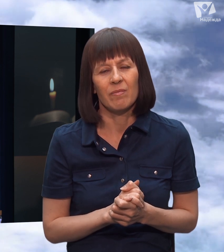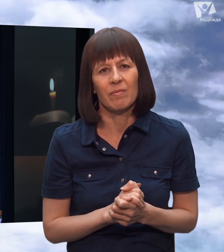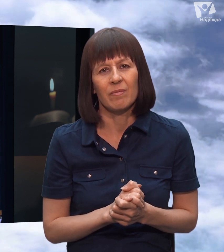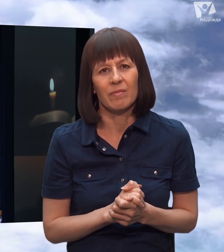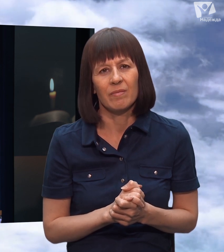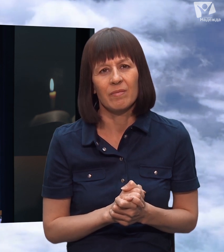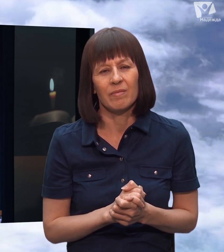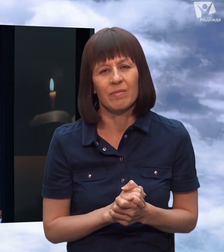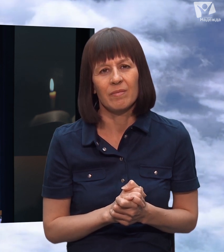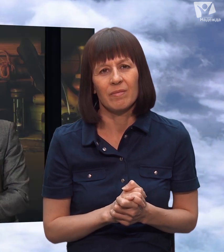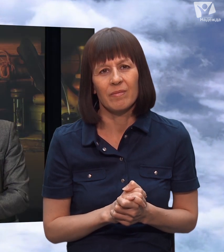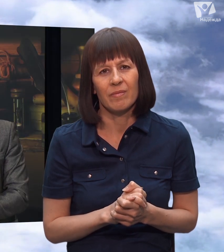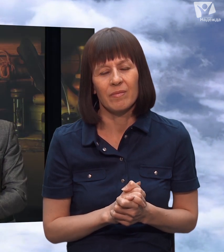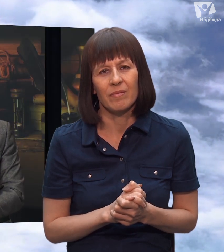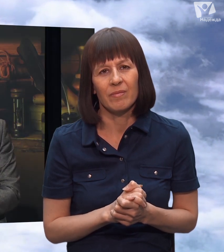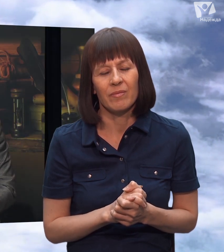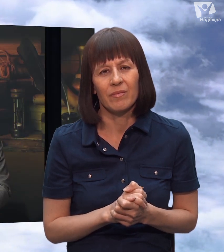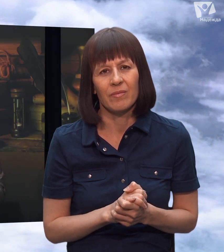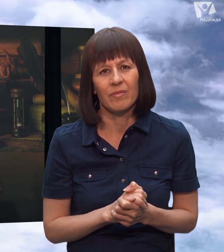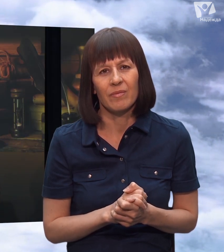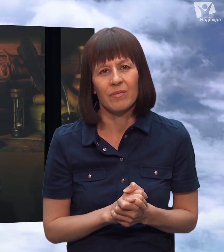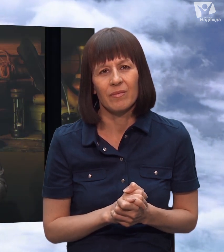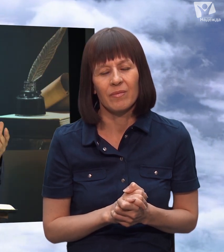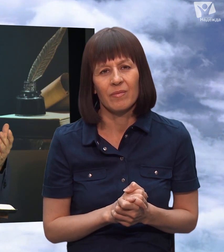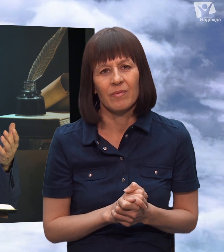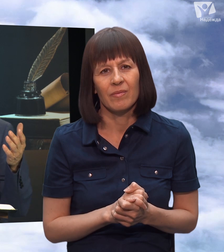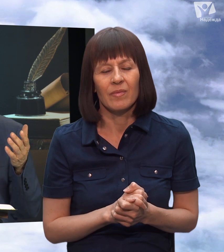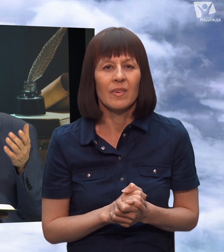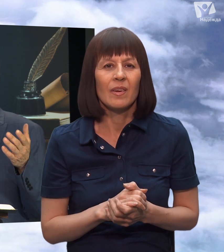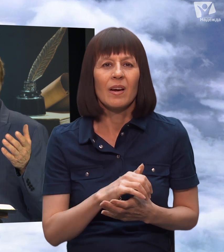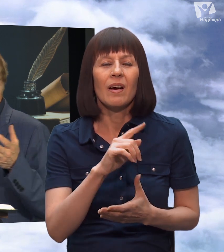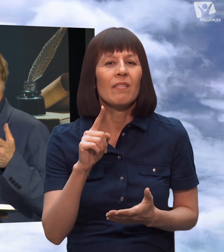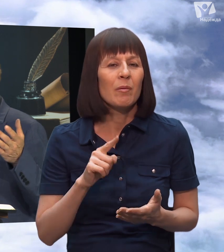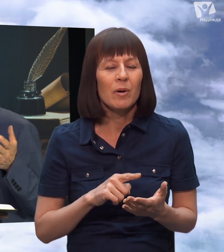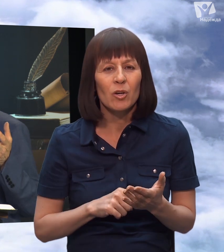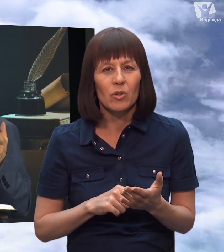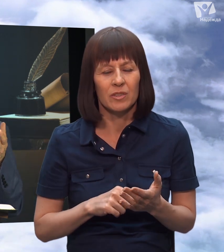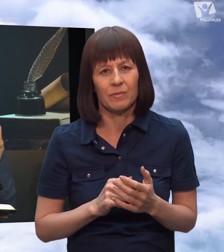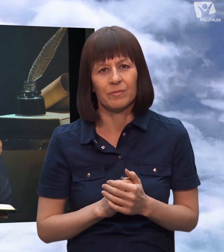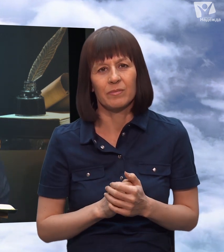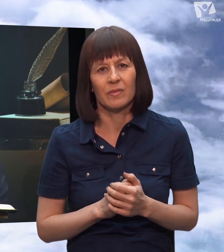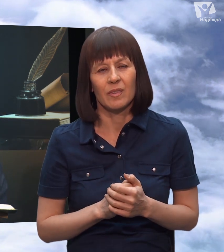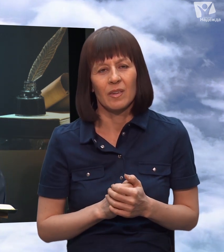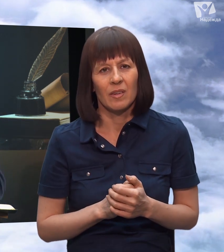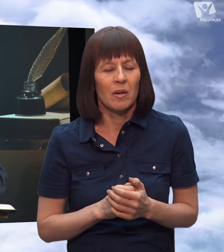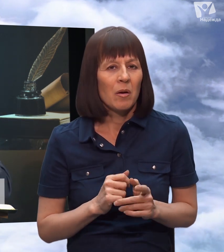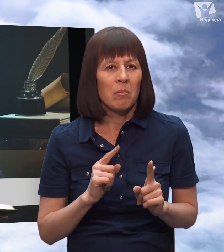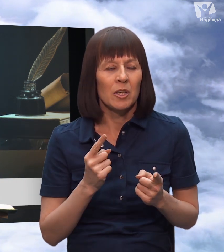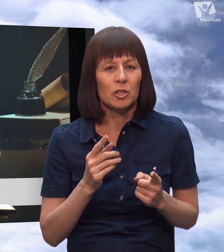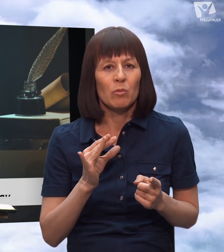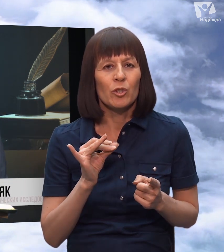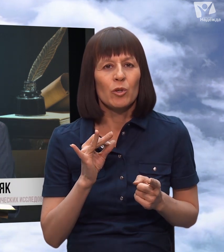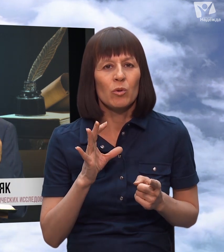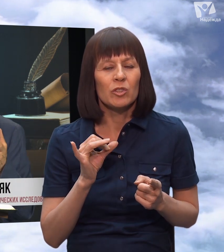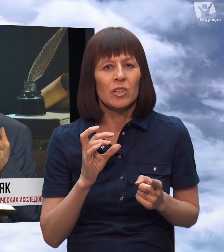время мы мы задаем вопрос а ему то о чем переживать и как раз его